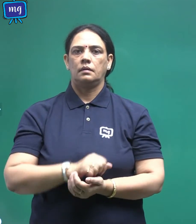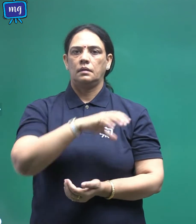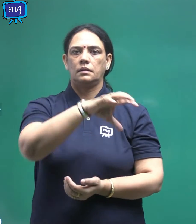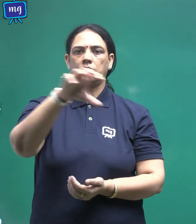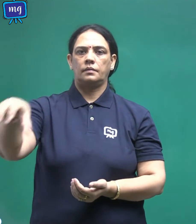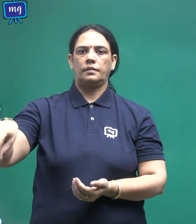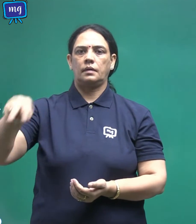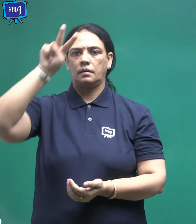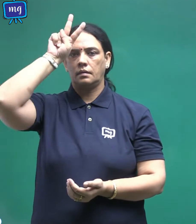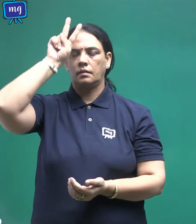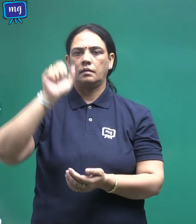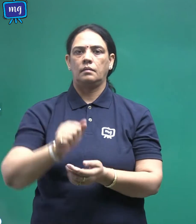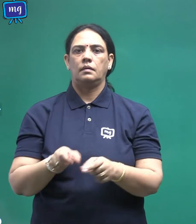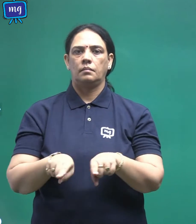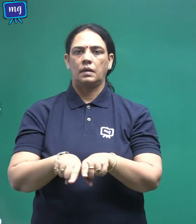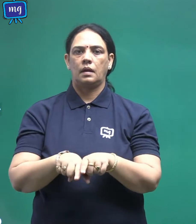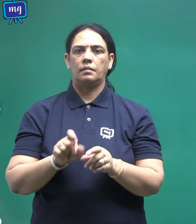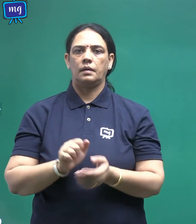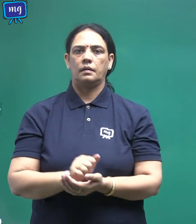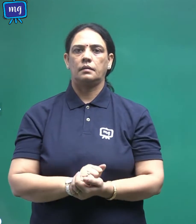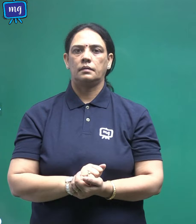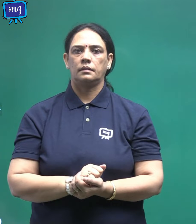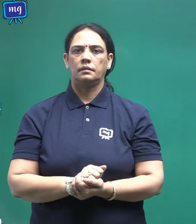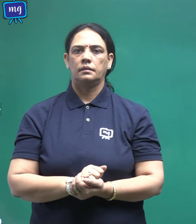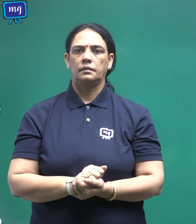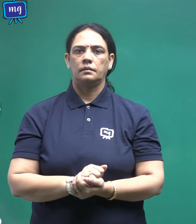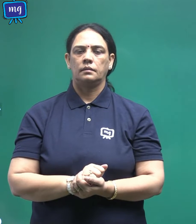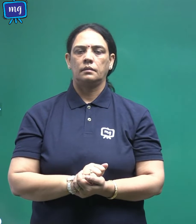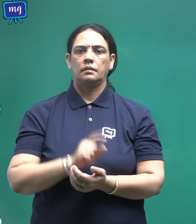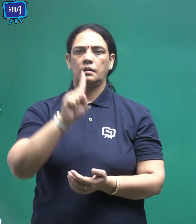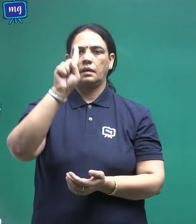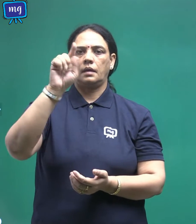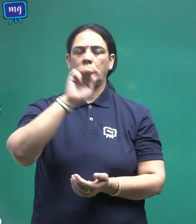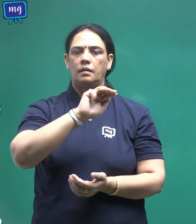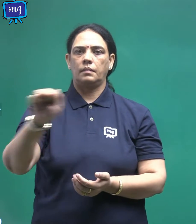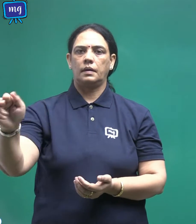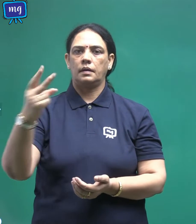क्षेत्रफल बराबर 1/2